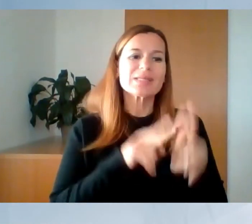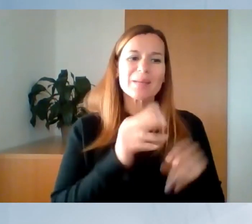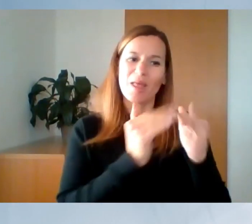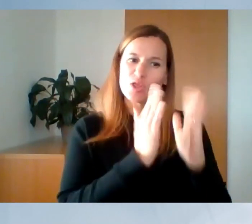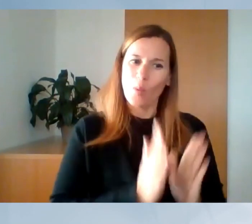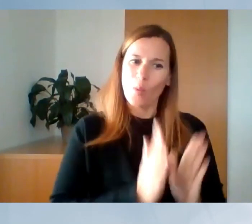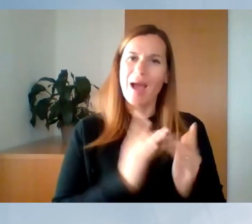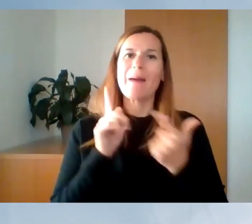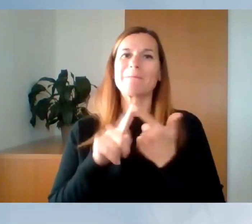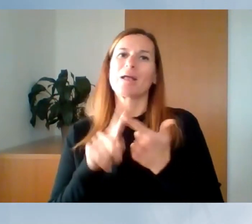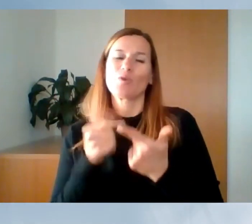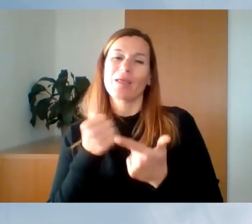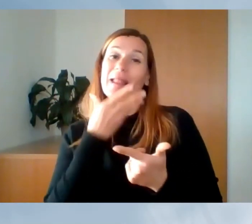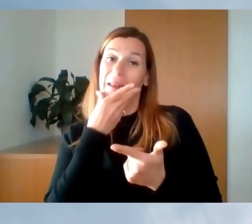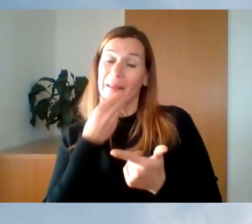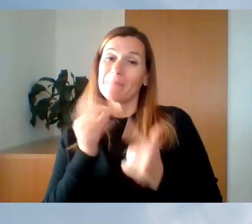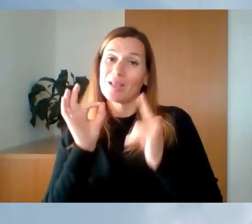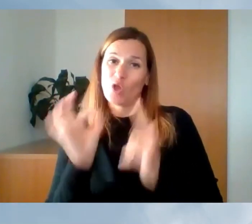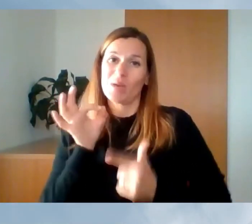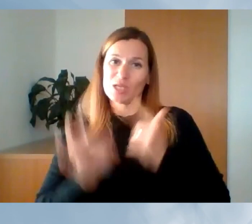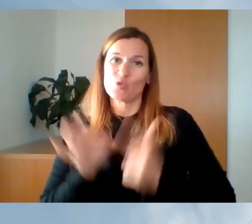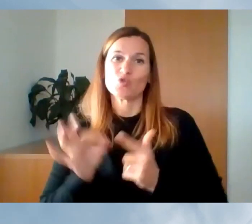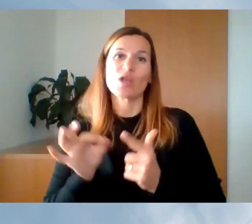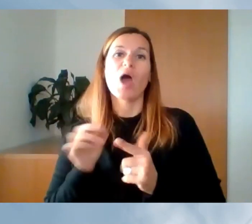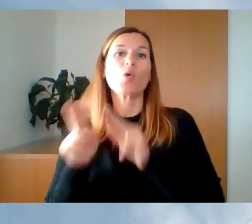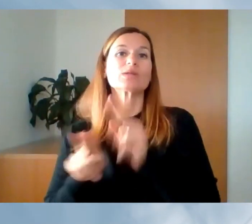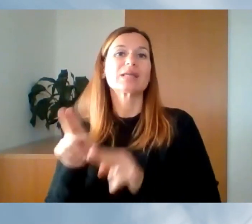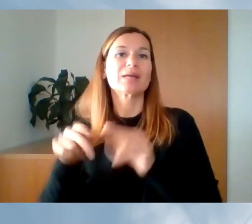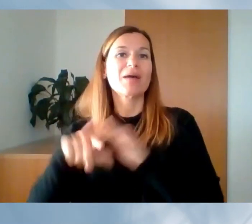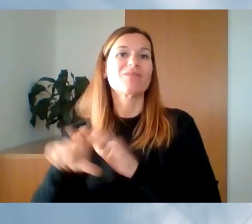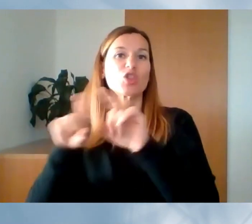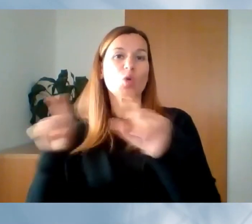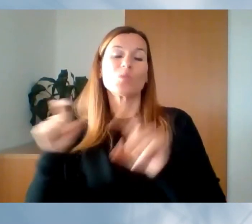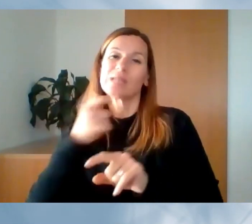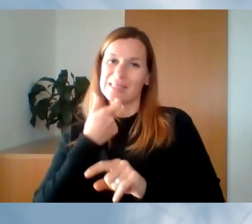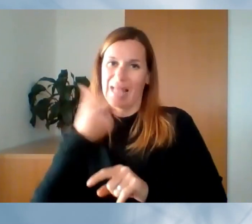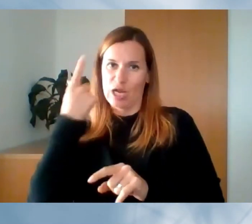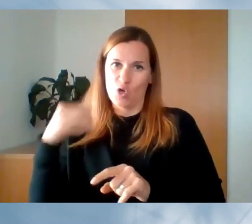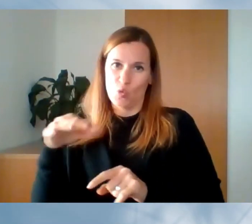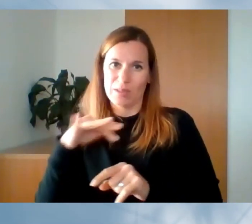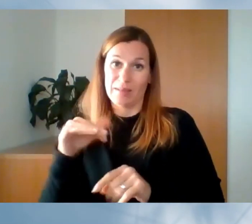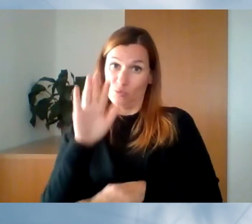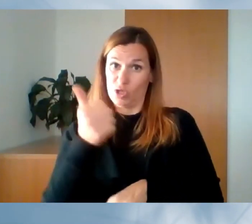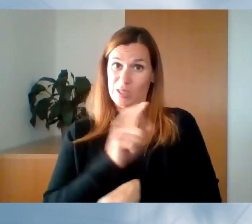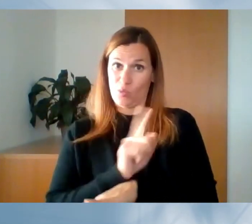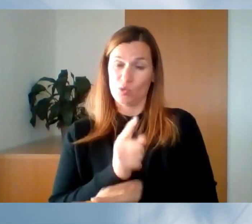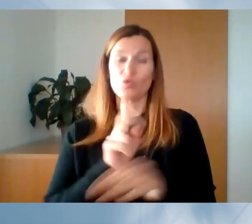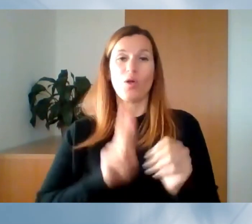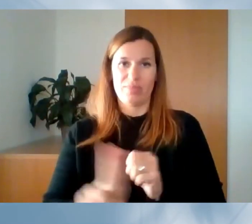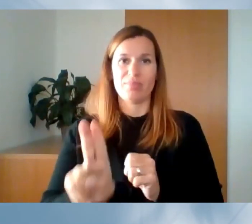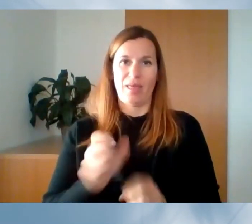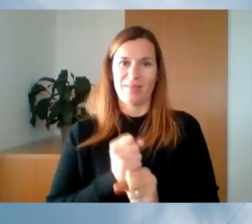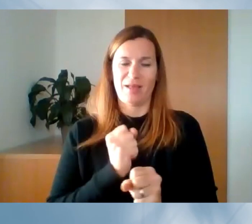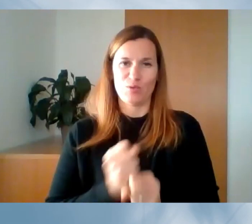doma in eno lepo, dobro izkušnjo oskrbe v domu za stare. Potem bomo pa nadaljevali po 1